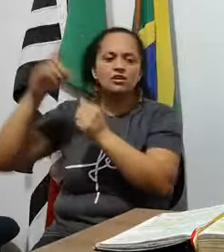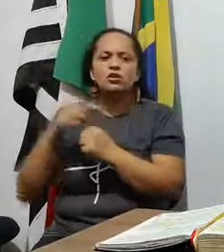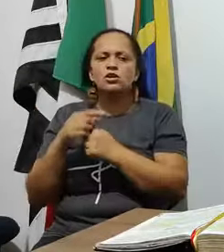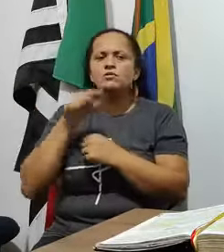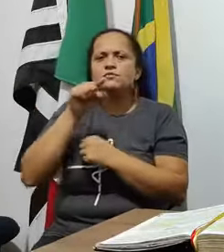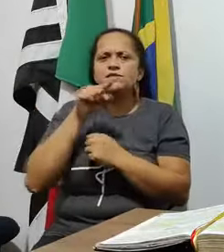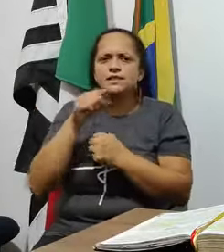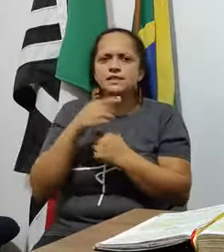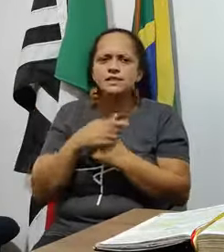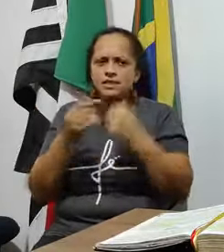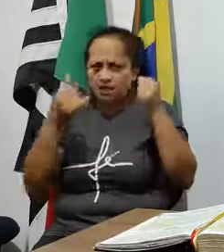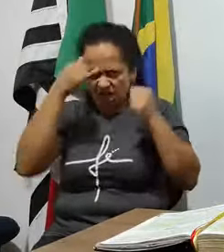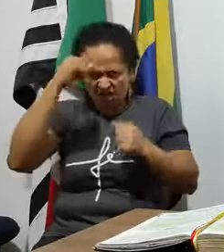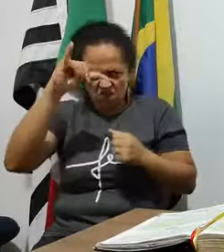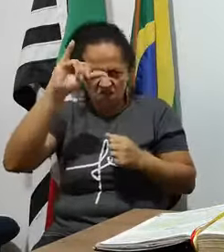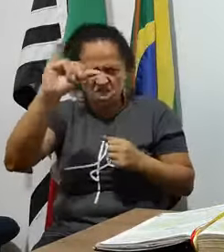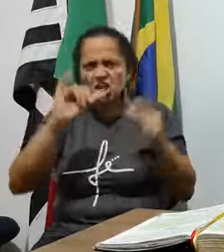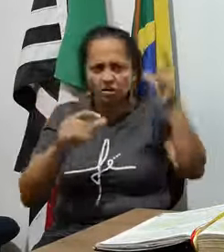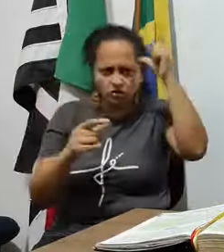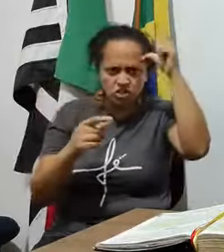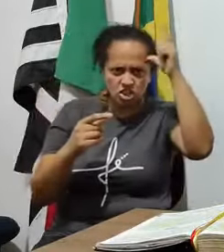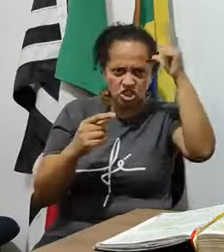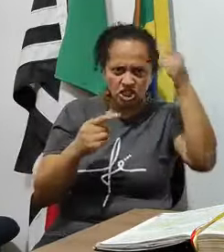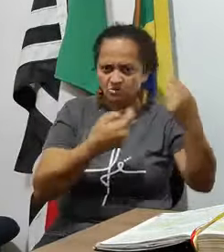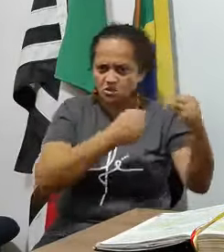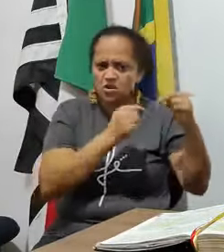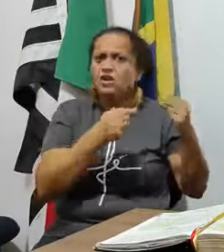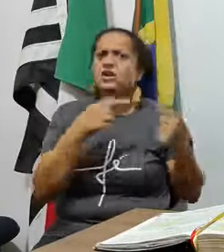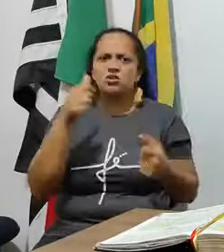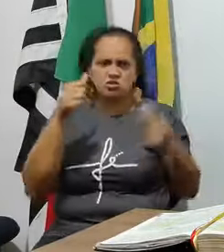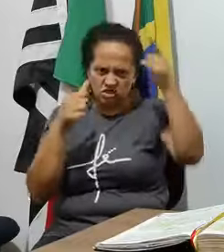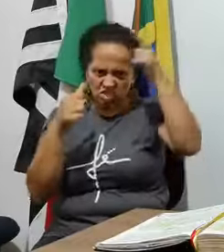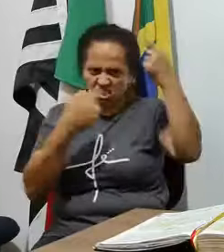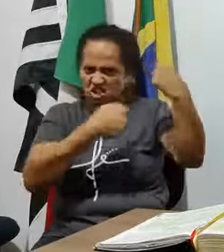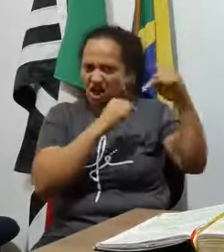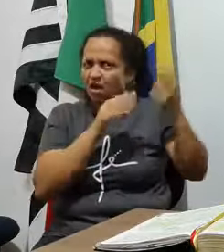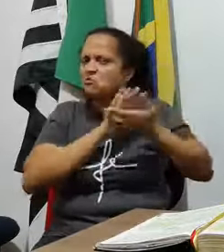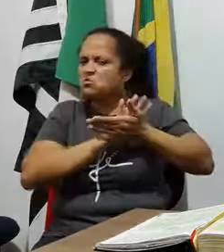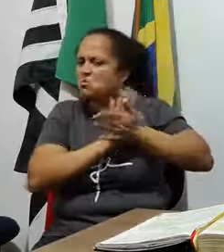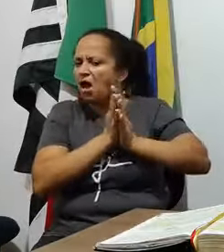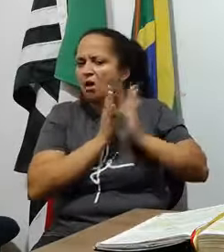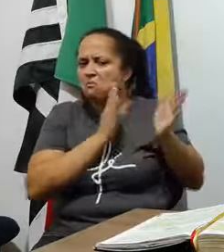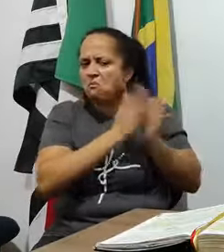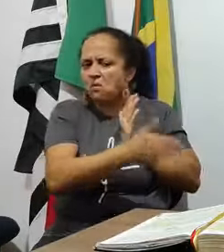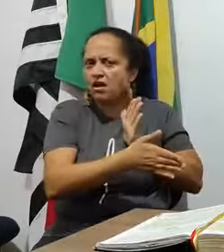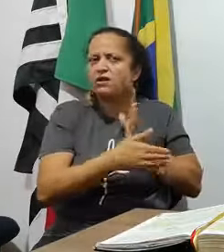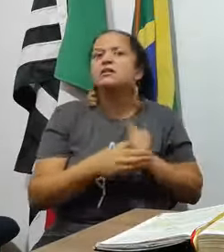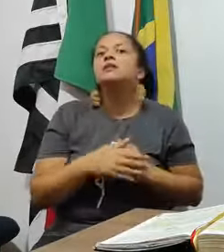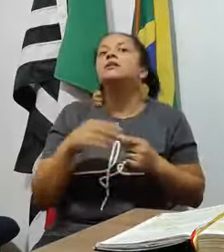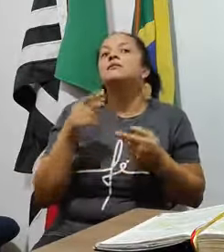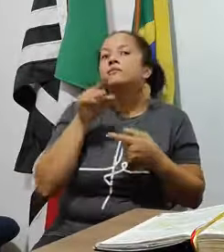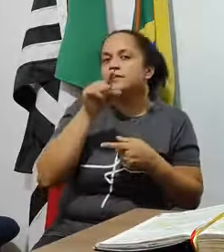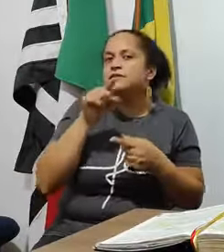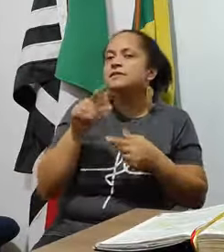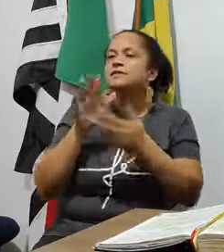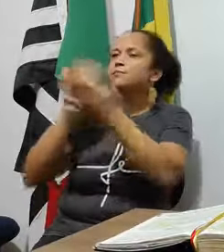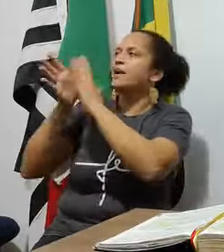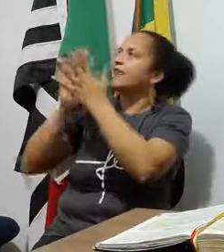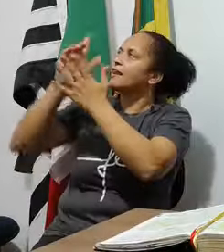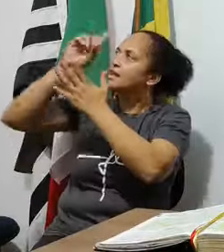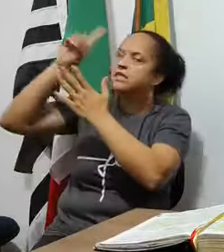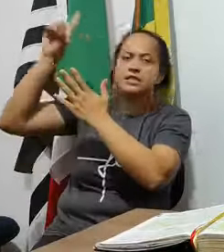de vós. Lance sobre Deus toda a vossa ansiedade, porque ele tem cuidado de vós. Por